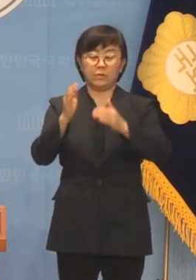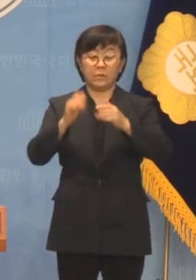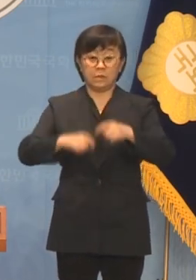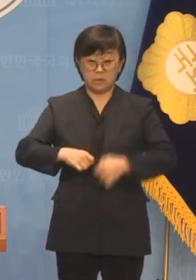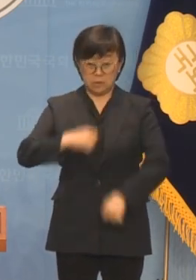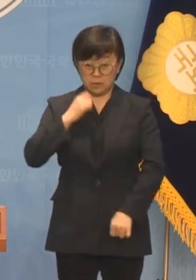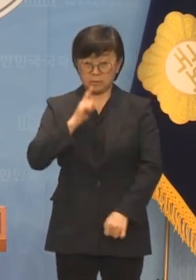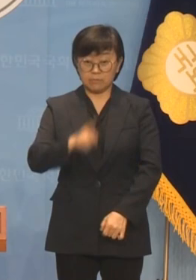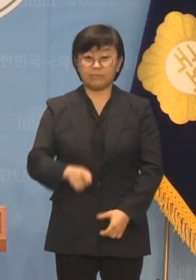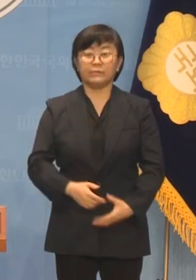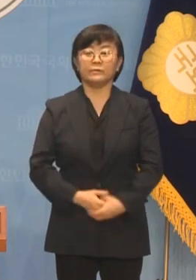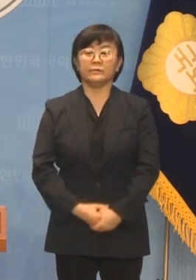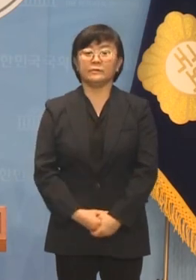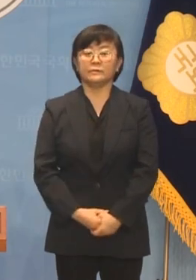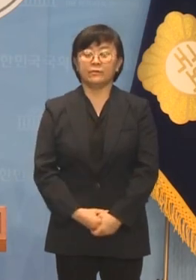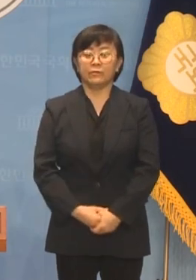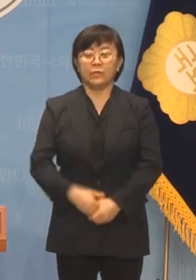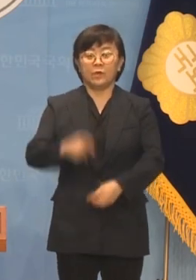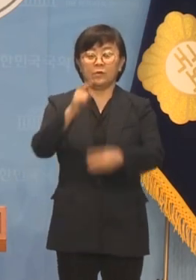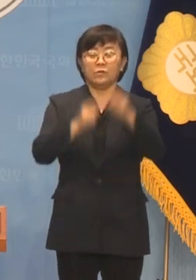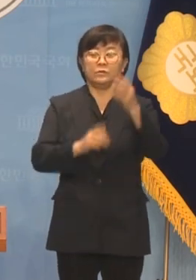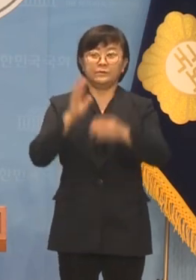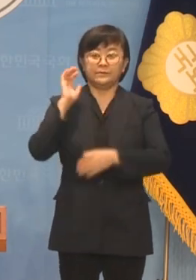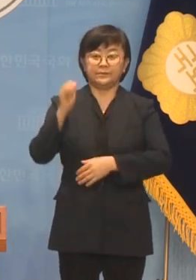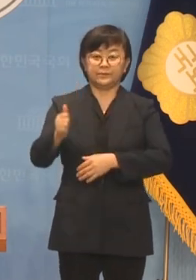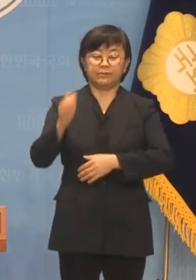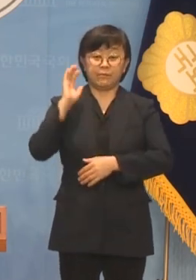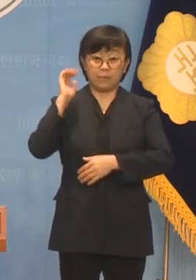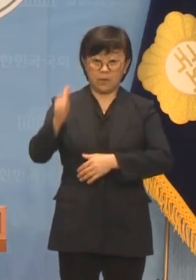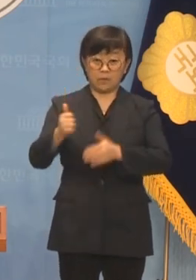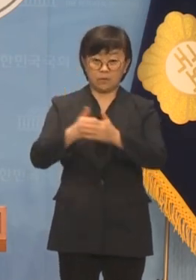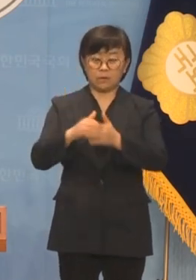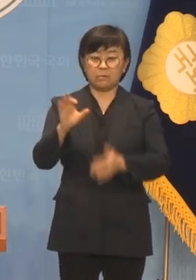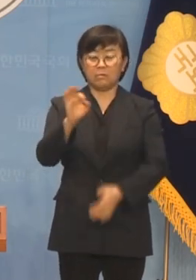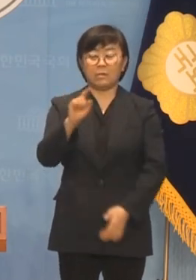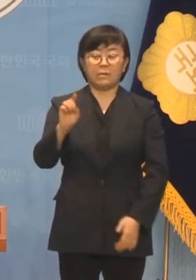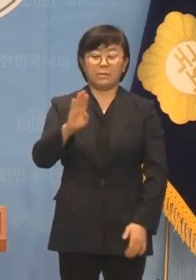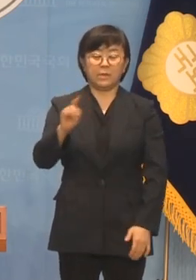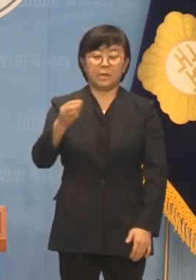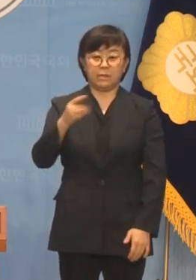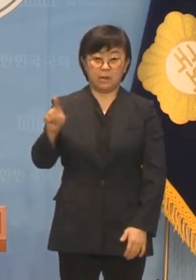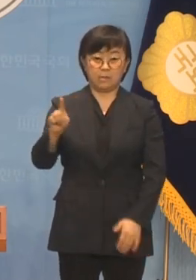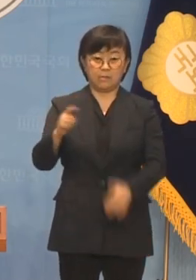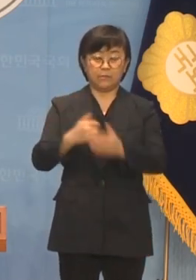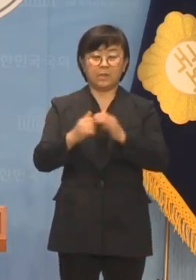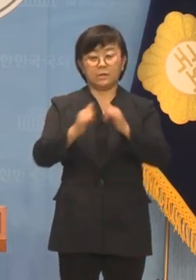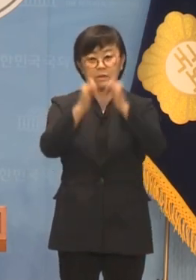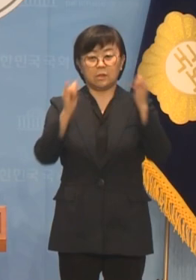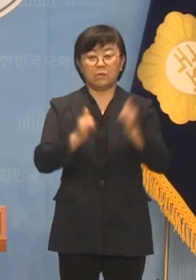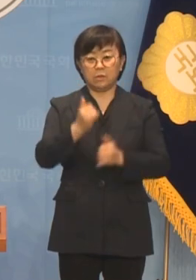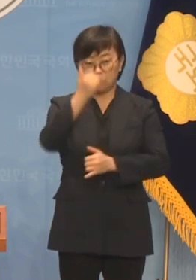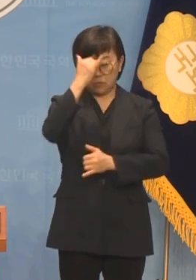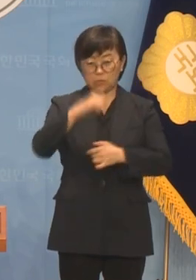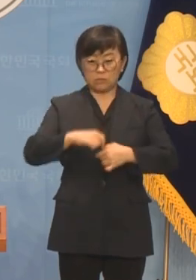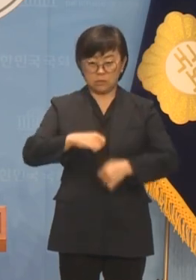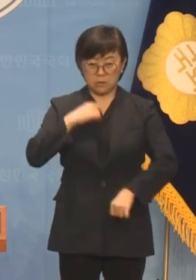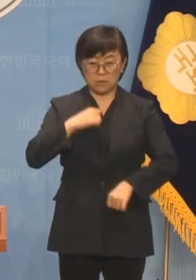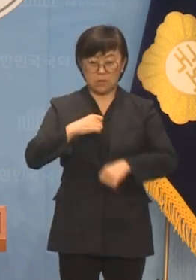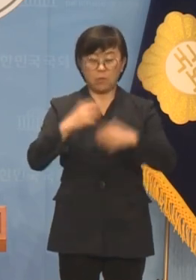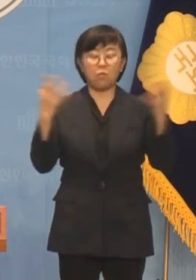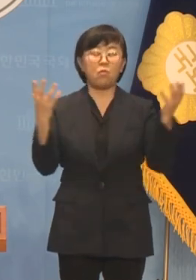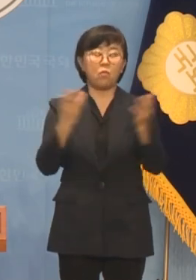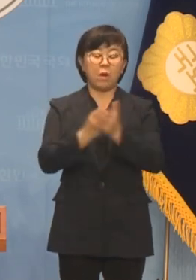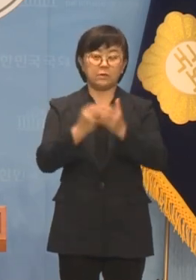정의입니까? 윤석열 대통령과 대통령의 아바타들에 의해 우리 사회의 도덕과 정의가 땅에